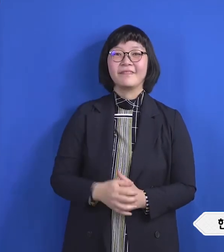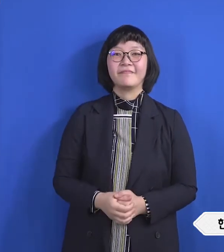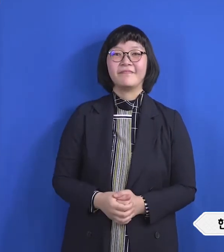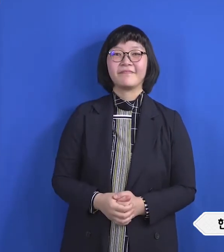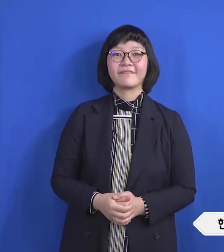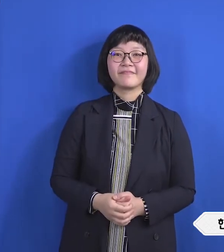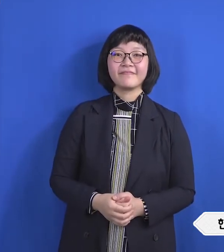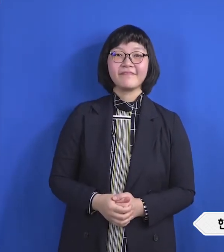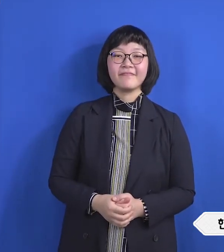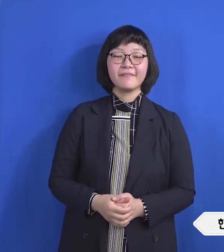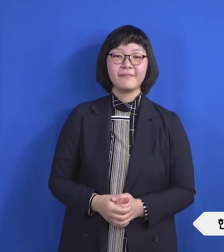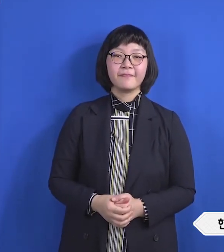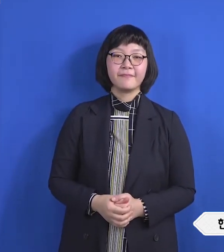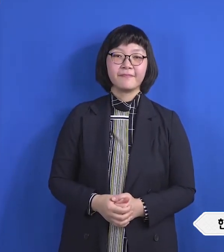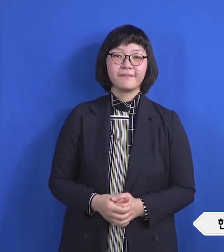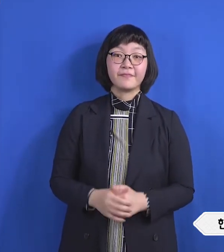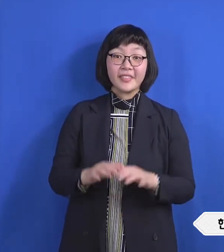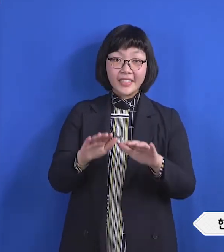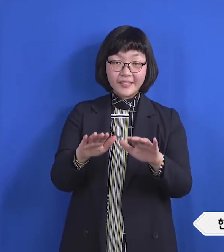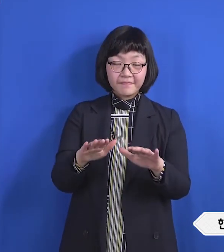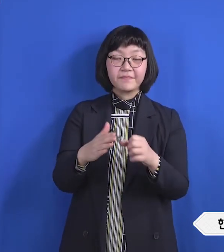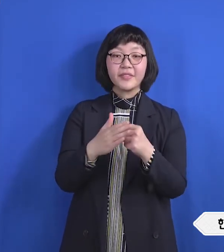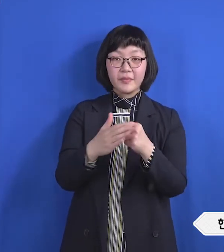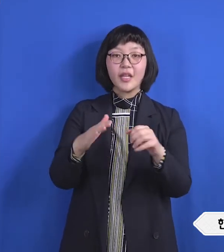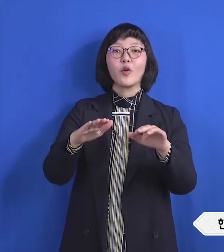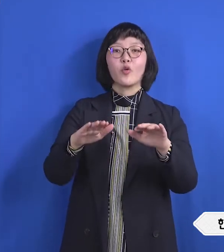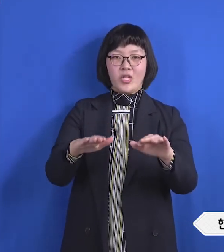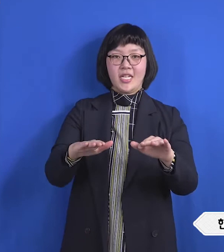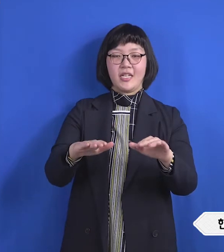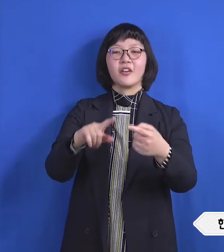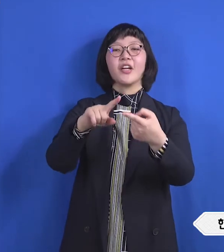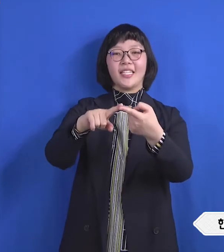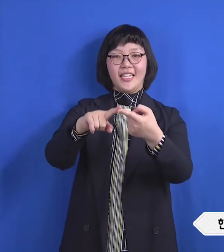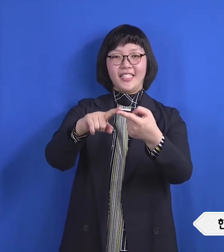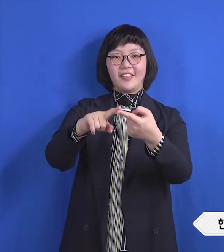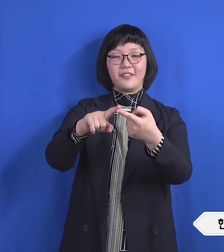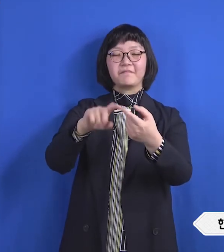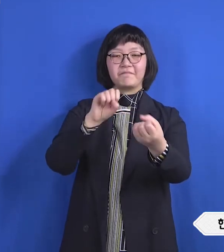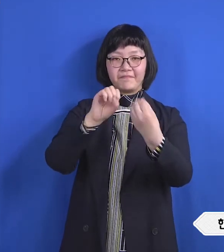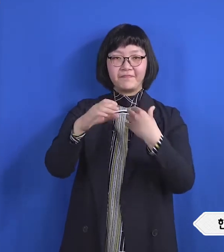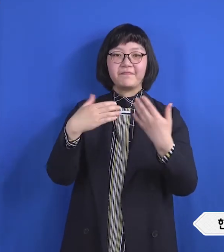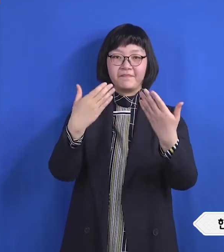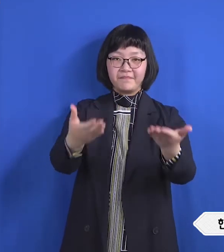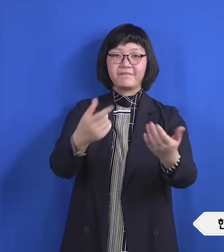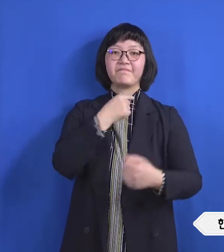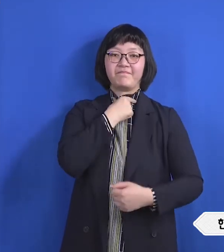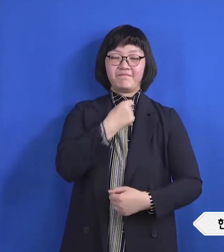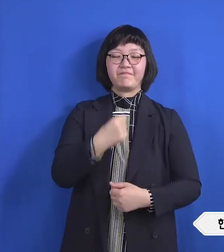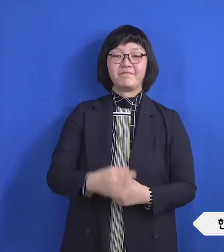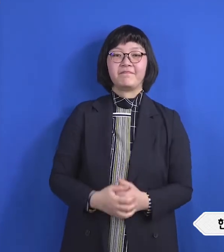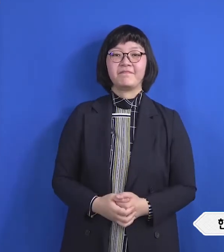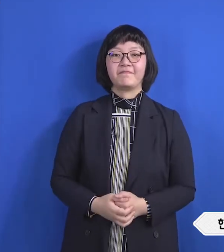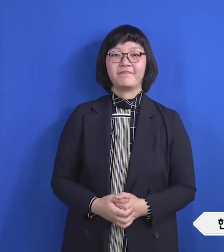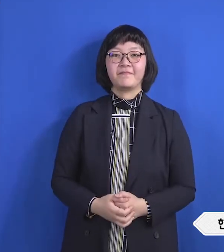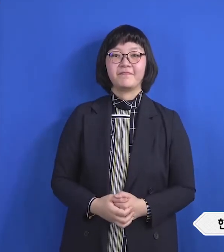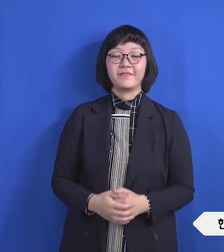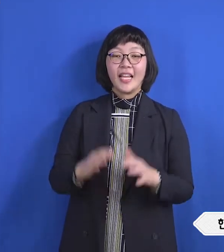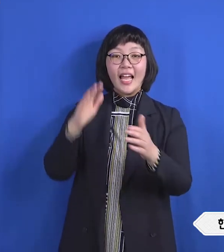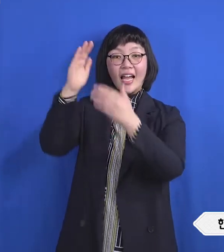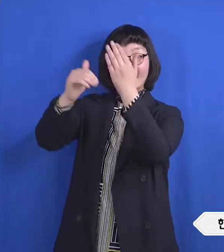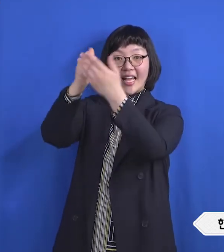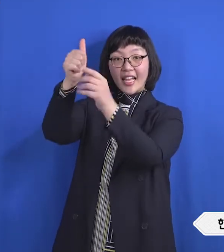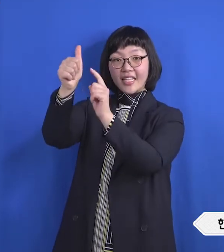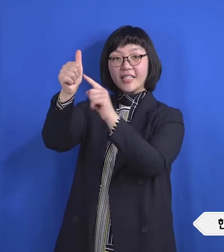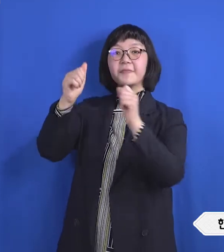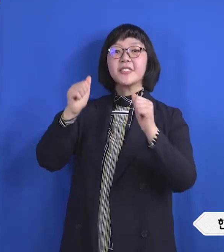다 가지겠죠. 그래서 오늘은 거기에 대해서 생각을 해보려고 합니다.